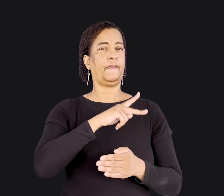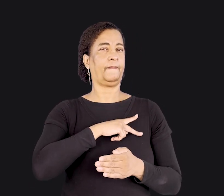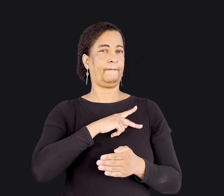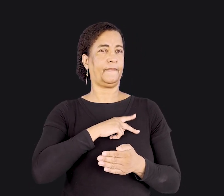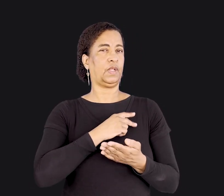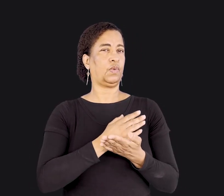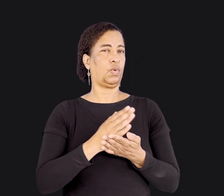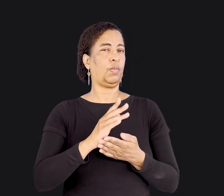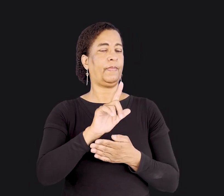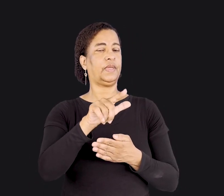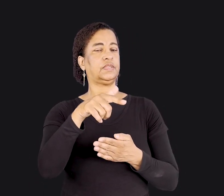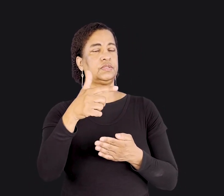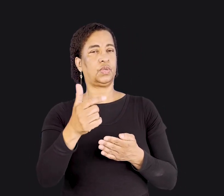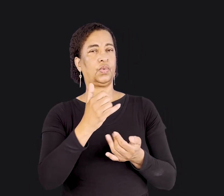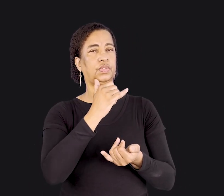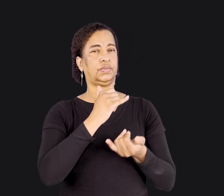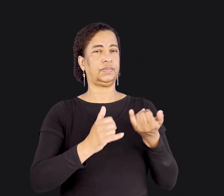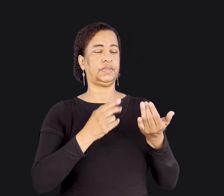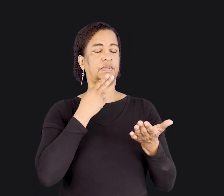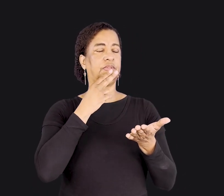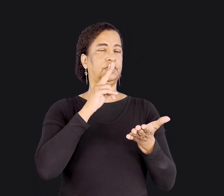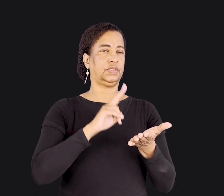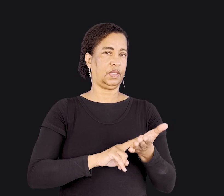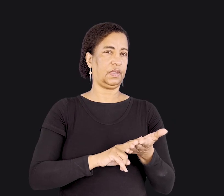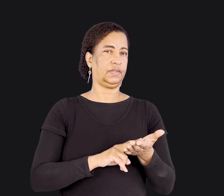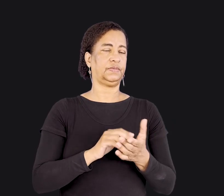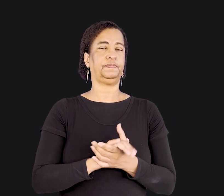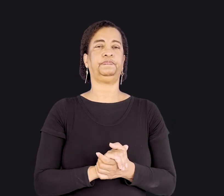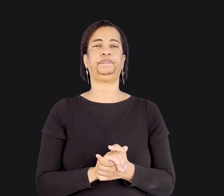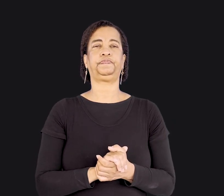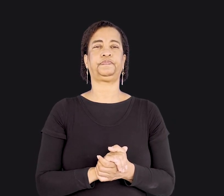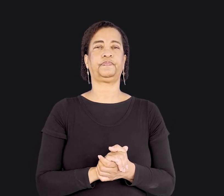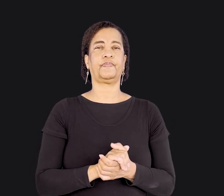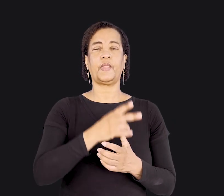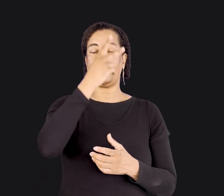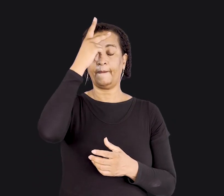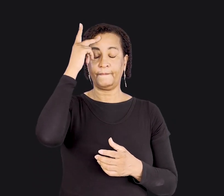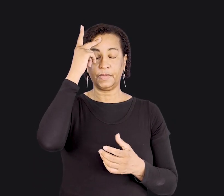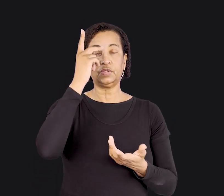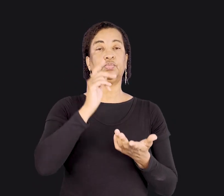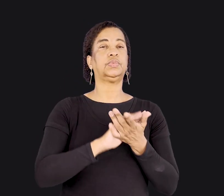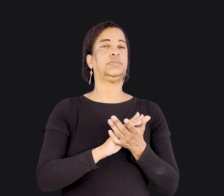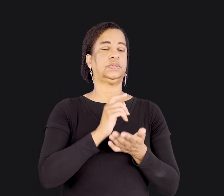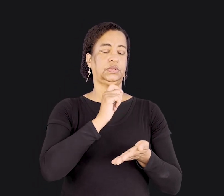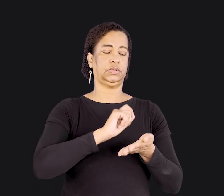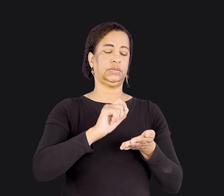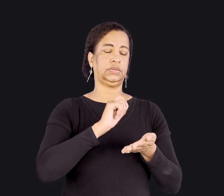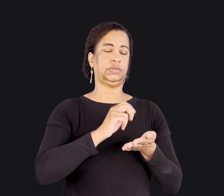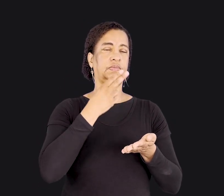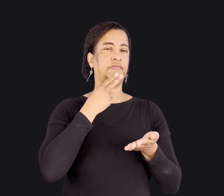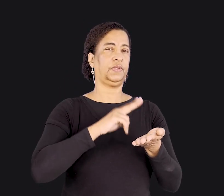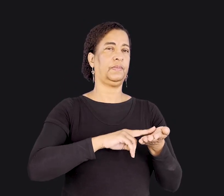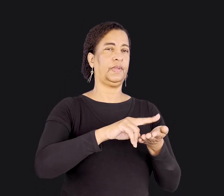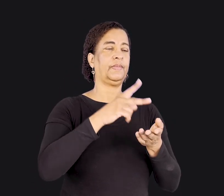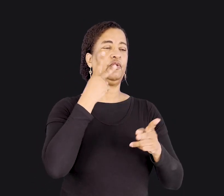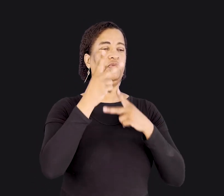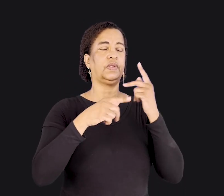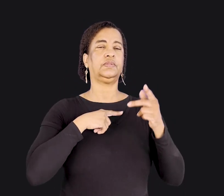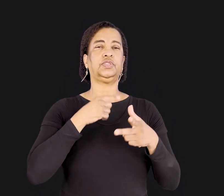dá início a outra parte da sua carta. Aparentemente, pessoas da igreja escreveram para Paulo contando que havia na igreja problemas